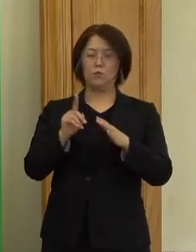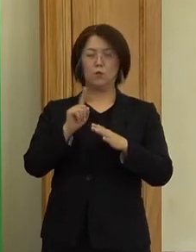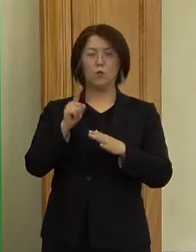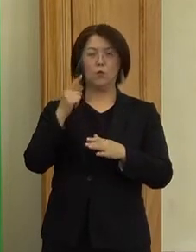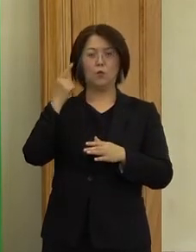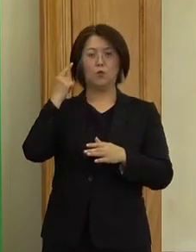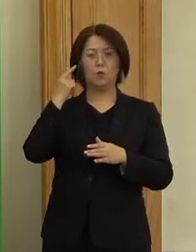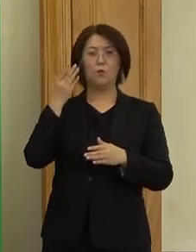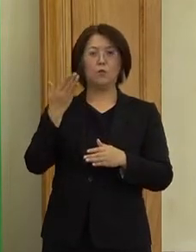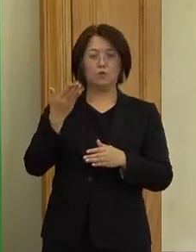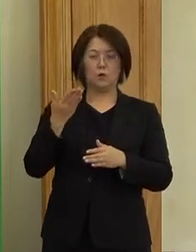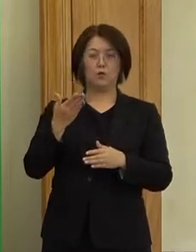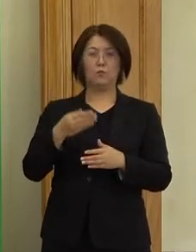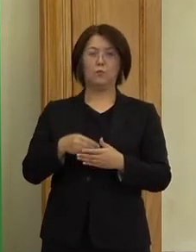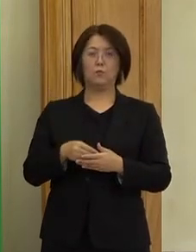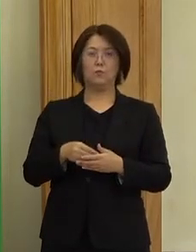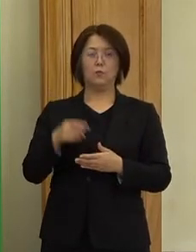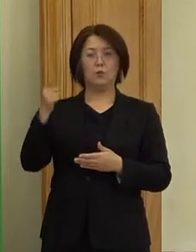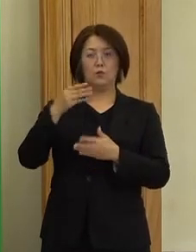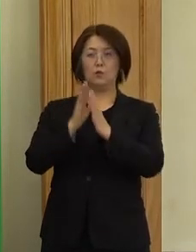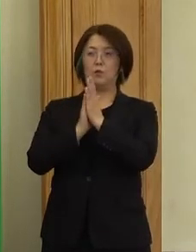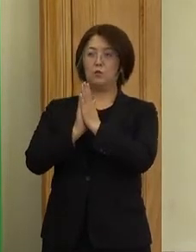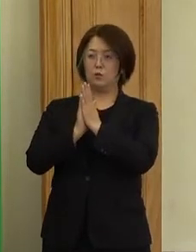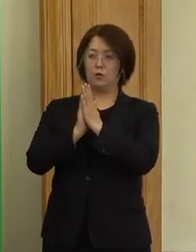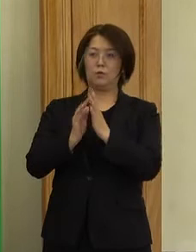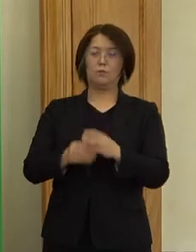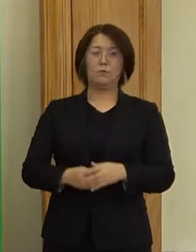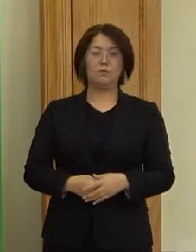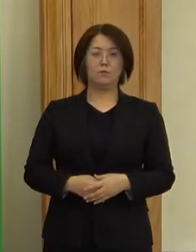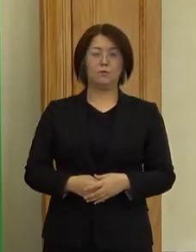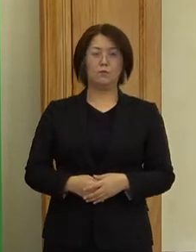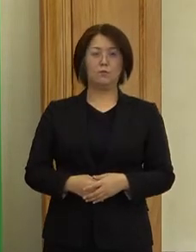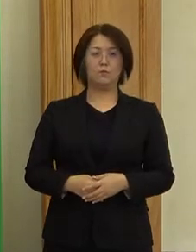ふうに認識されておるのかの部分を教えてください。